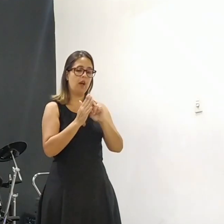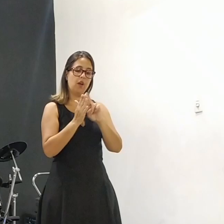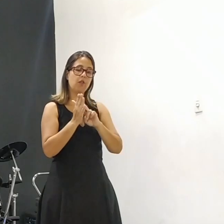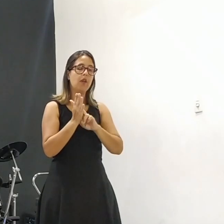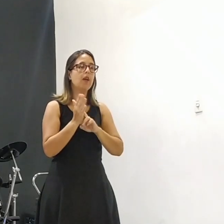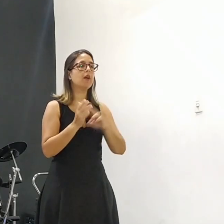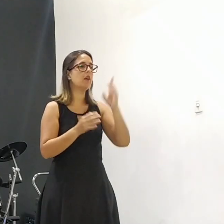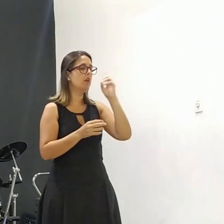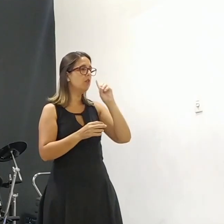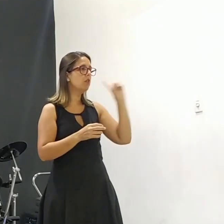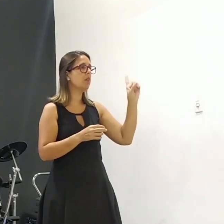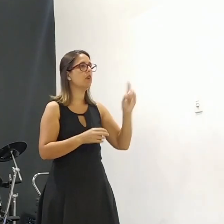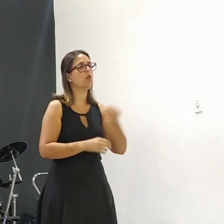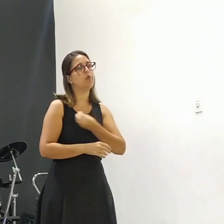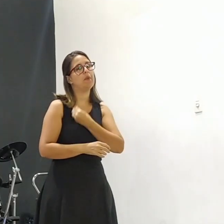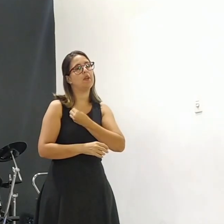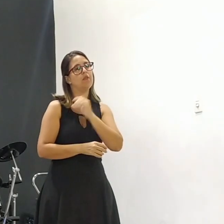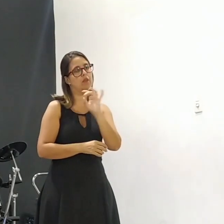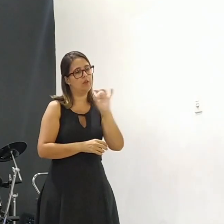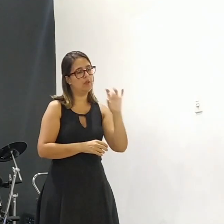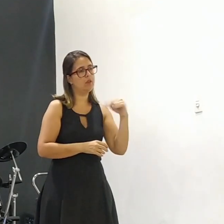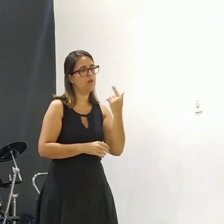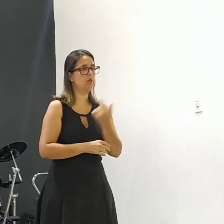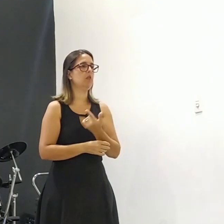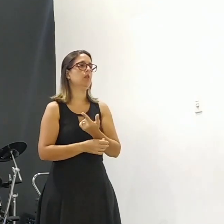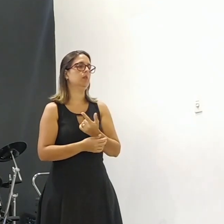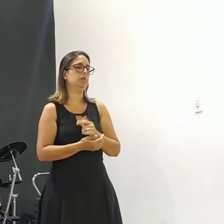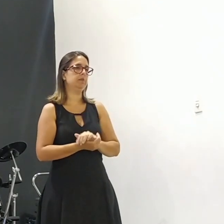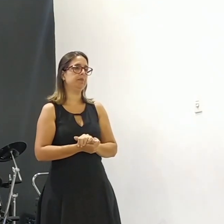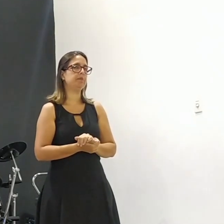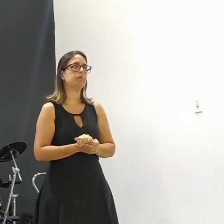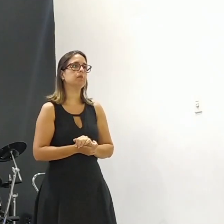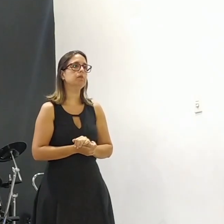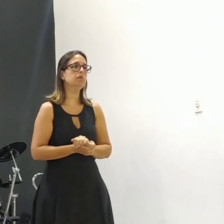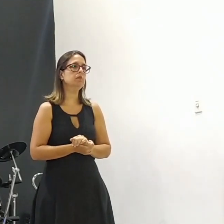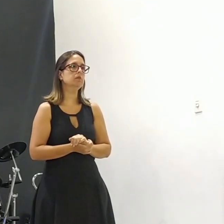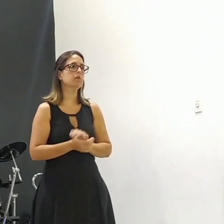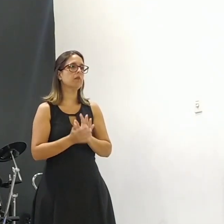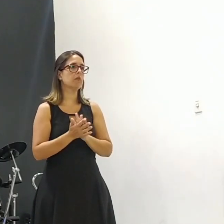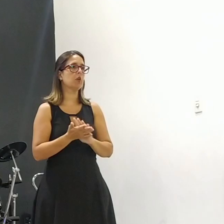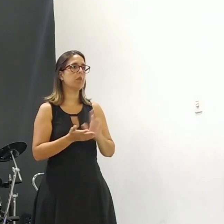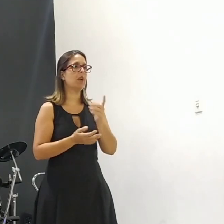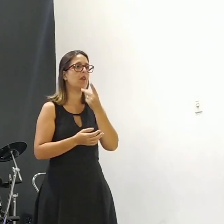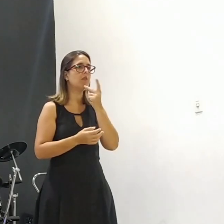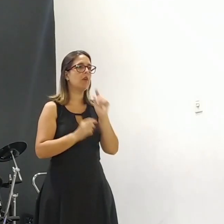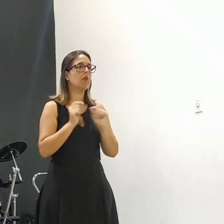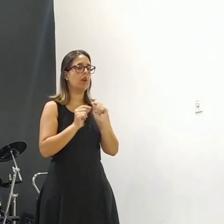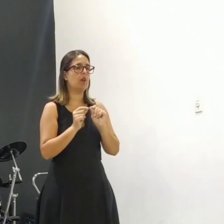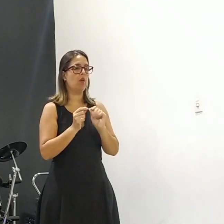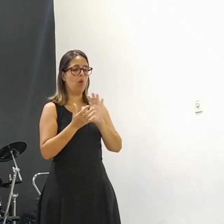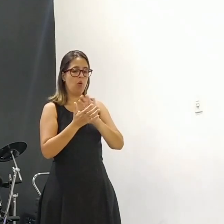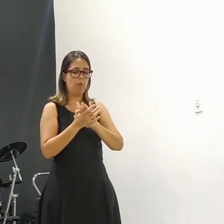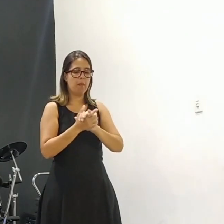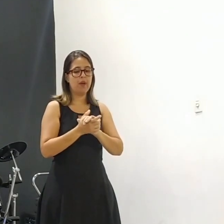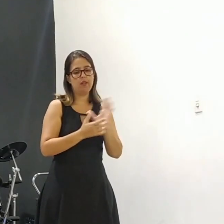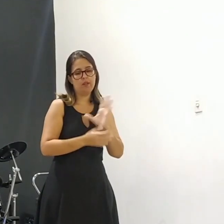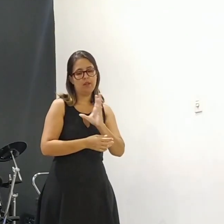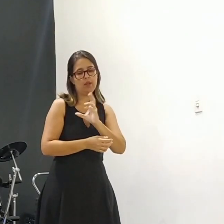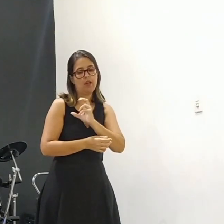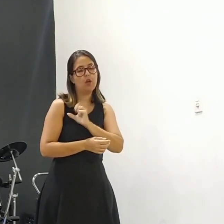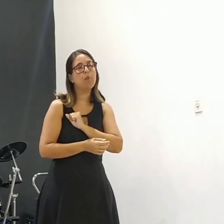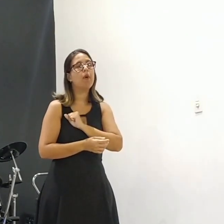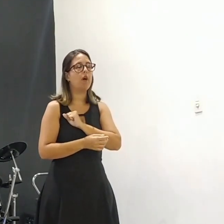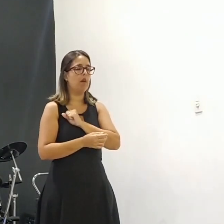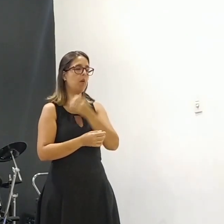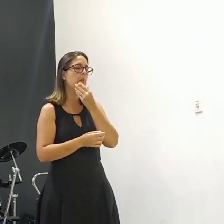Deus para a vida de cada um de nós. A palavra diz que o marido deve amar a sua esposa, a esposa deve